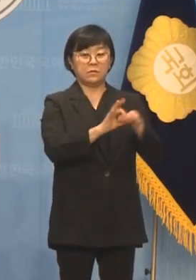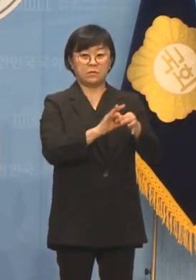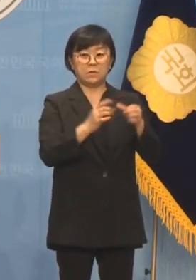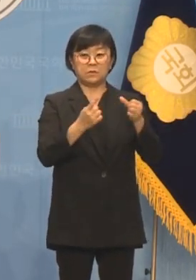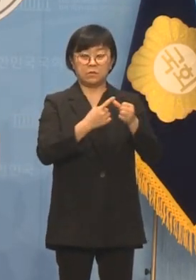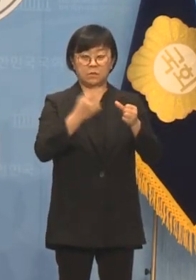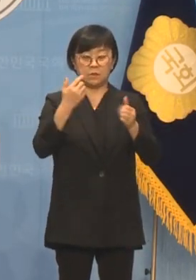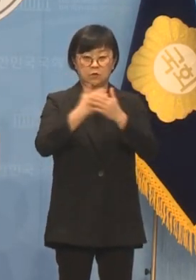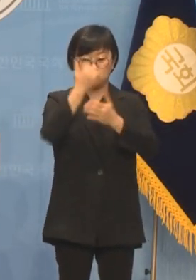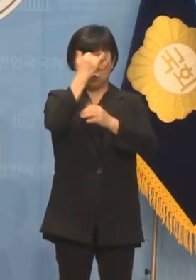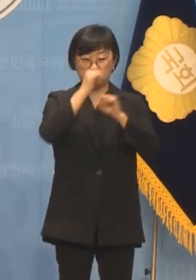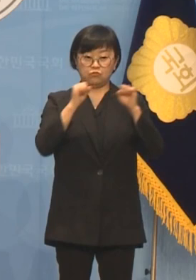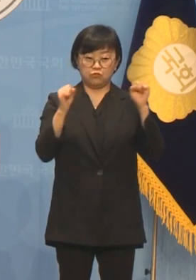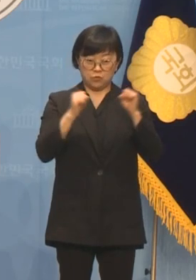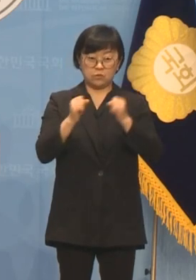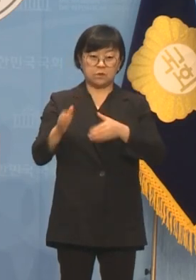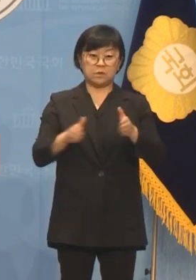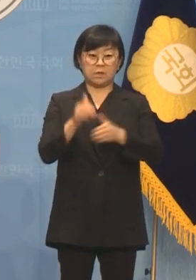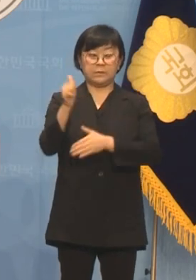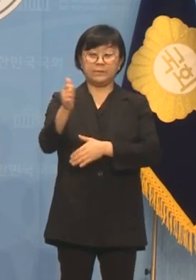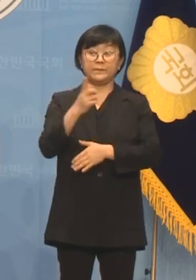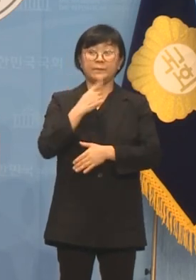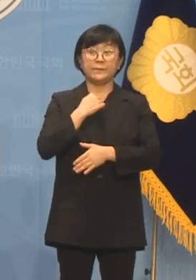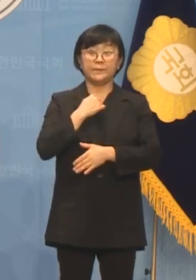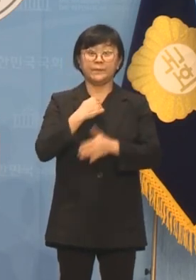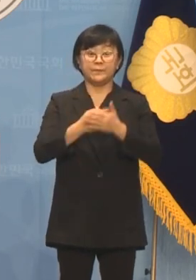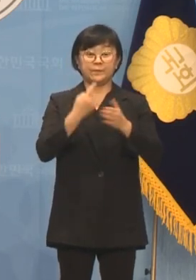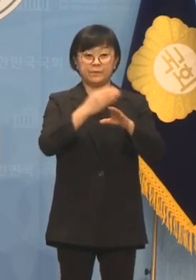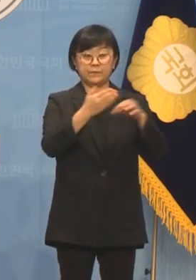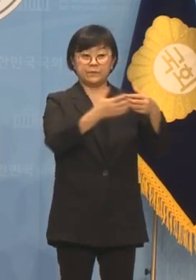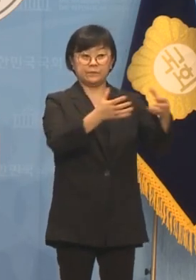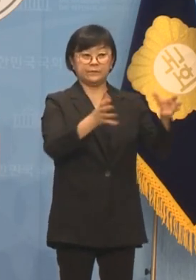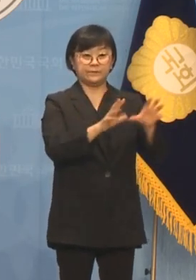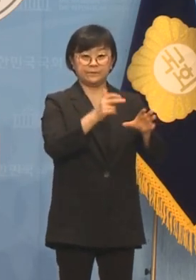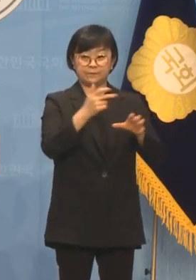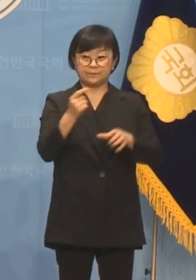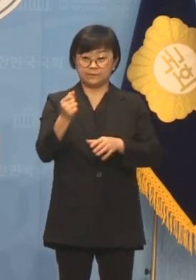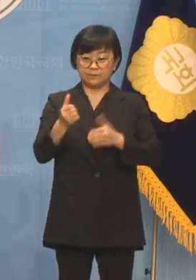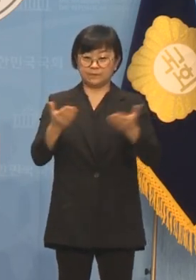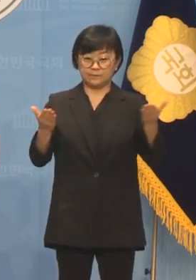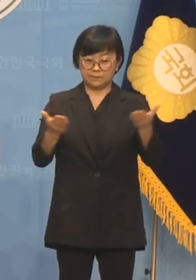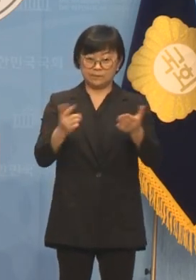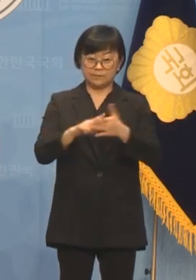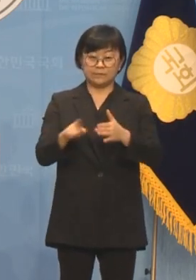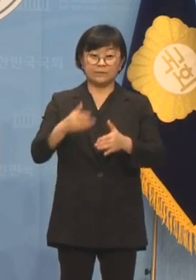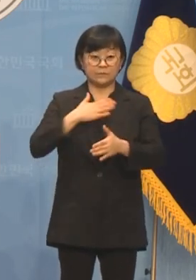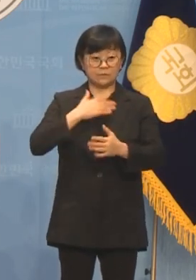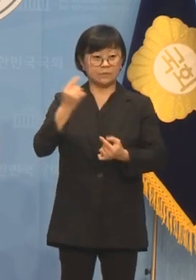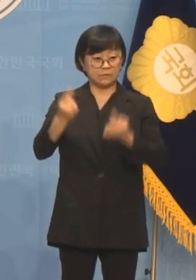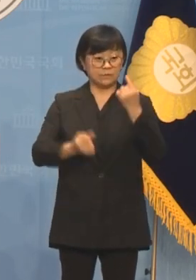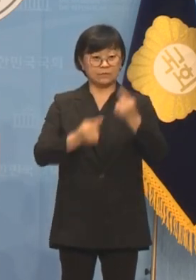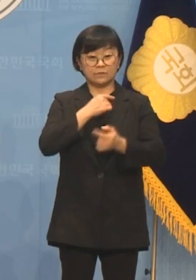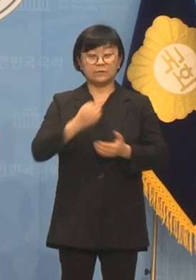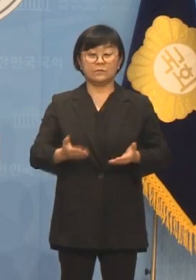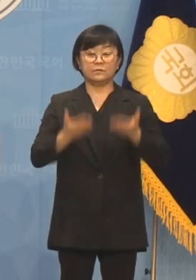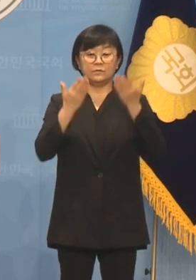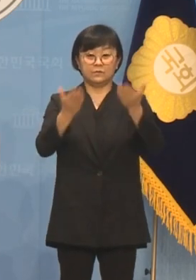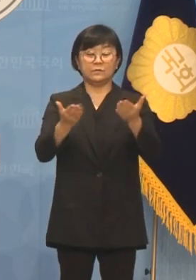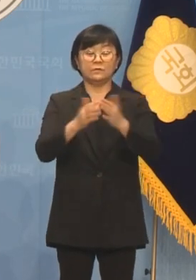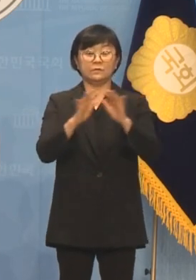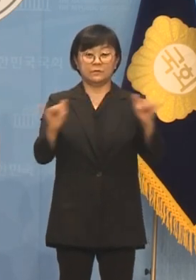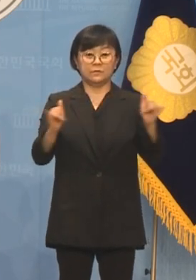충북 지사를 만든 주역이기도 합니다 민주당이 크고 작은 일에 유행보다 희생과 봉사를 많이 한